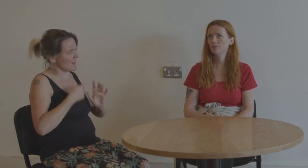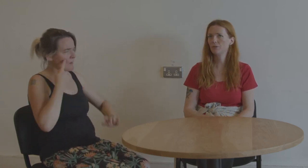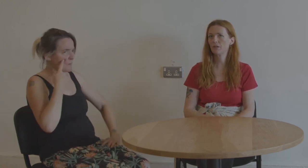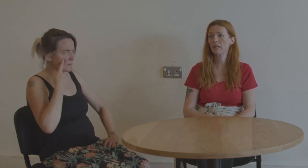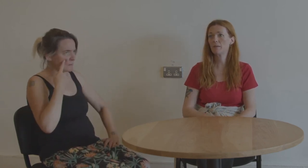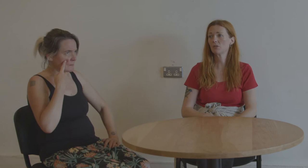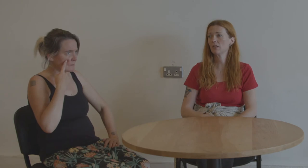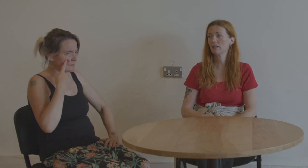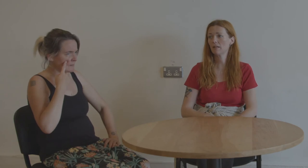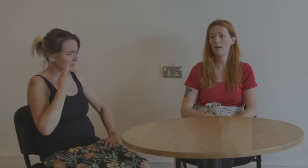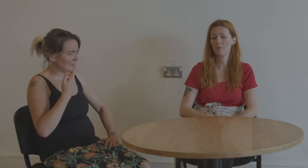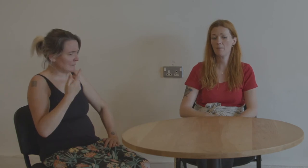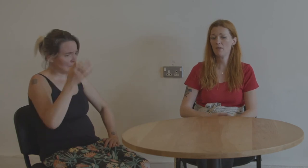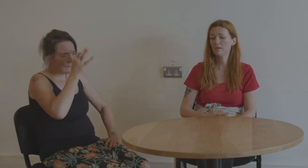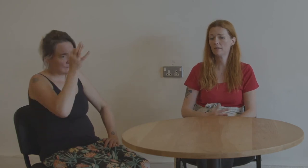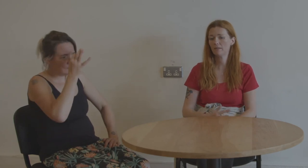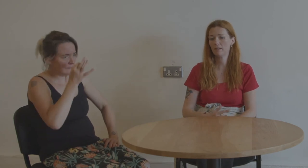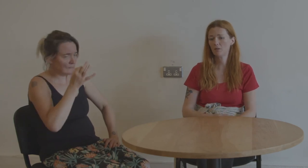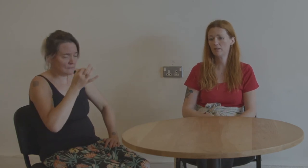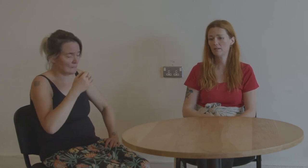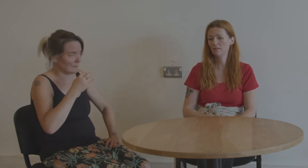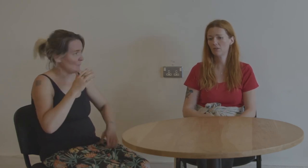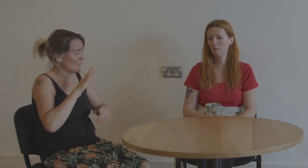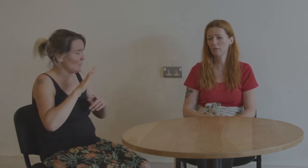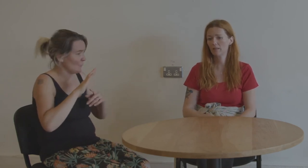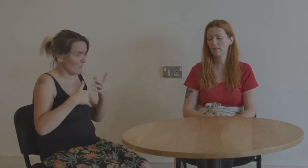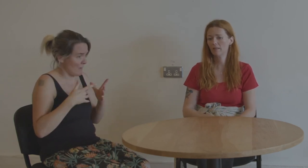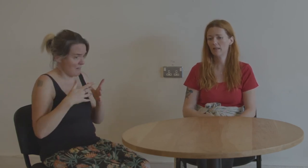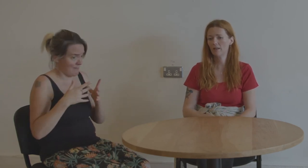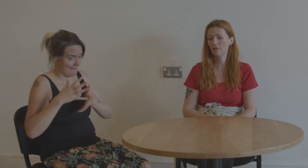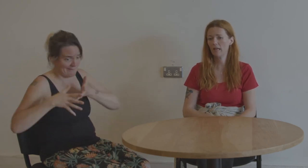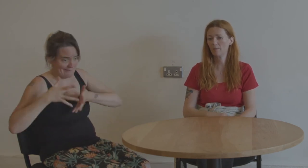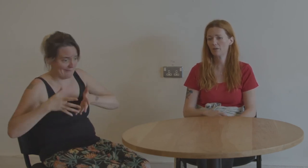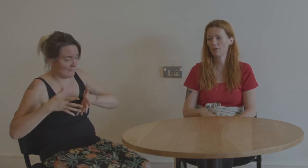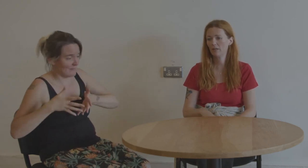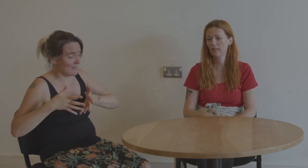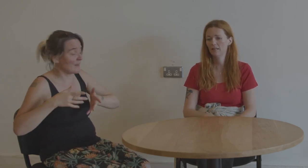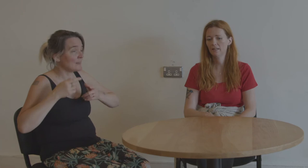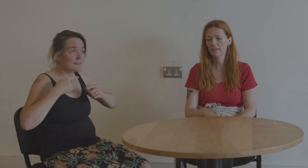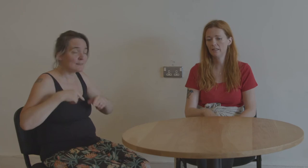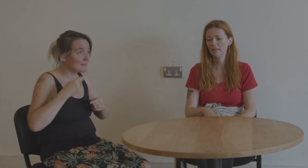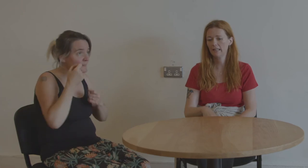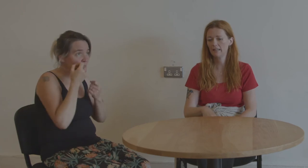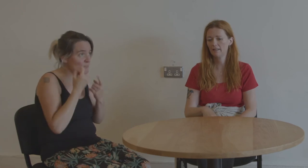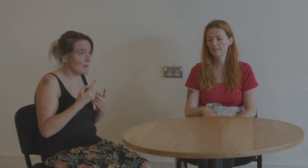dydd gen i ddim syniad am fi'n byd i'w wneud efo BSL, a hefyd o'r ddyfwy cyn lliad